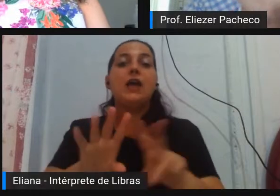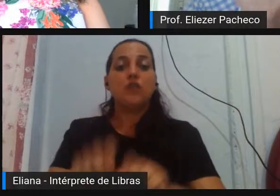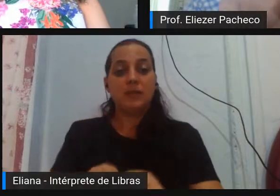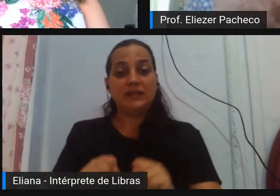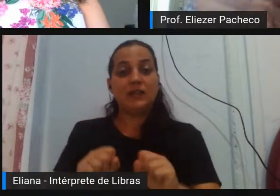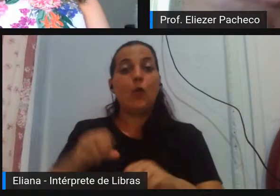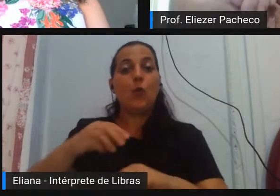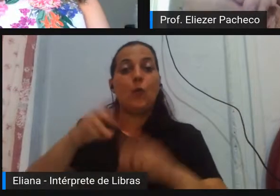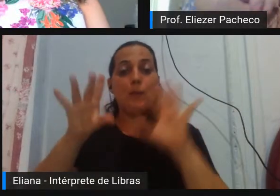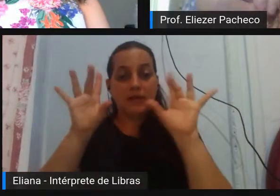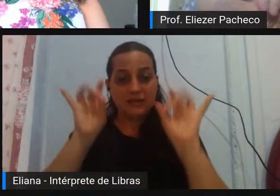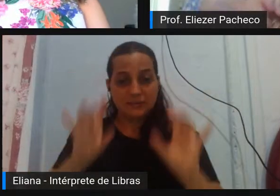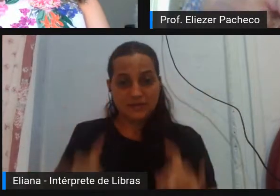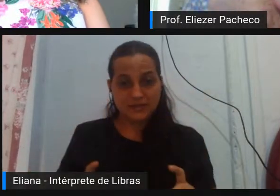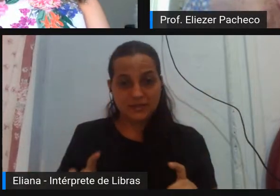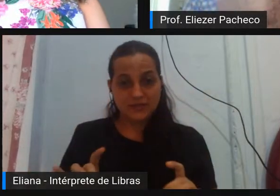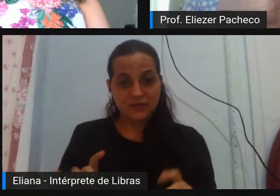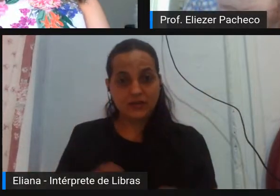específica,